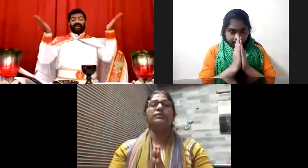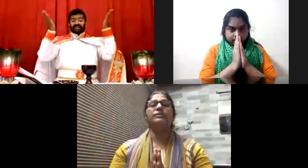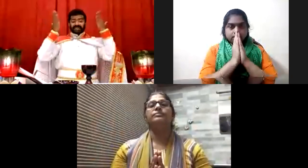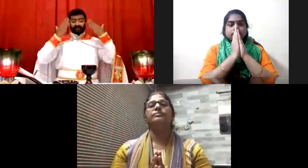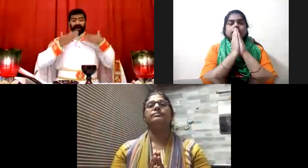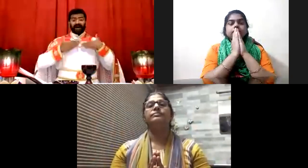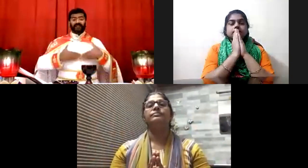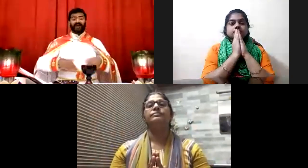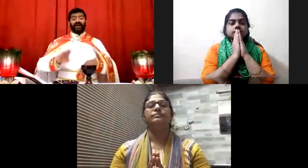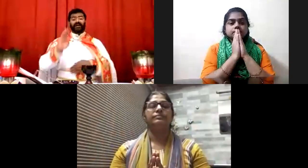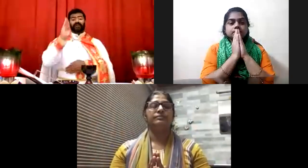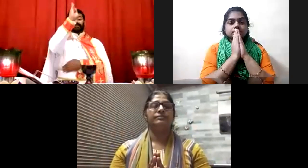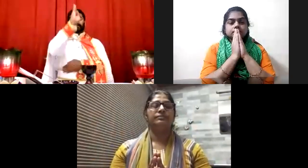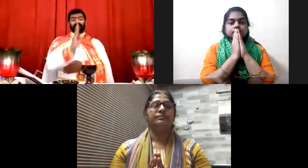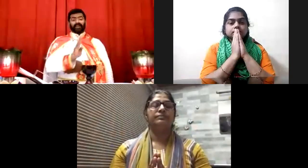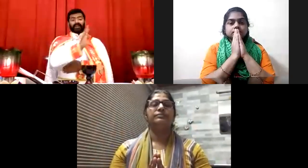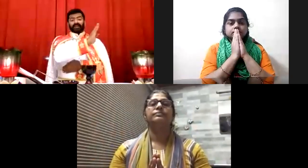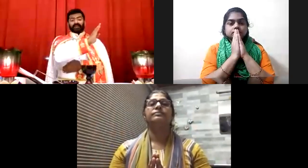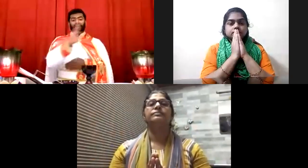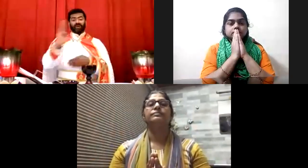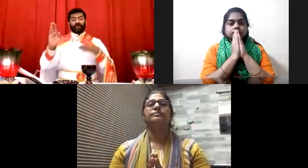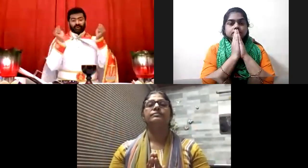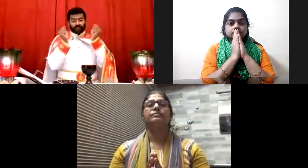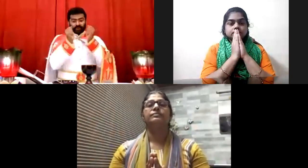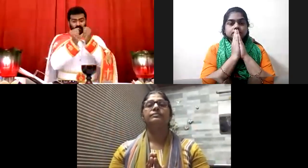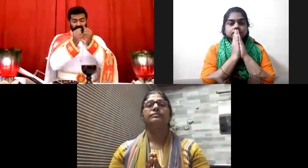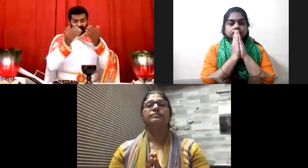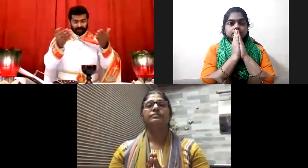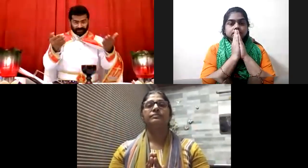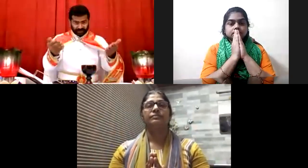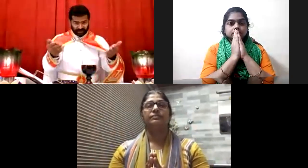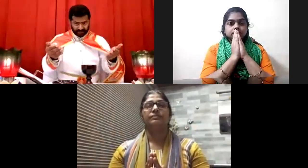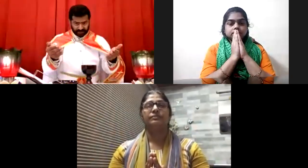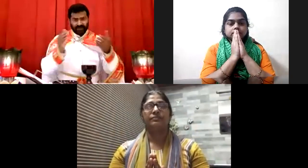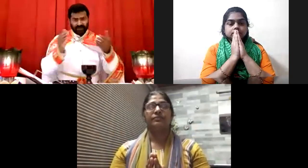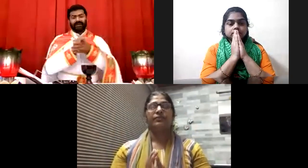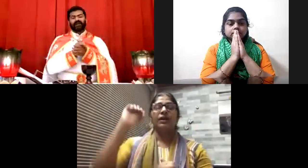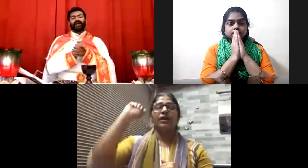ആമേൻ. സമാധാനം നിങ്ങളോട് കൂടെ.